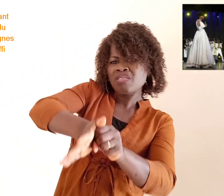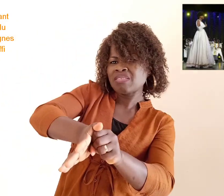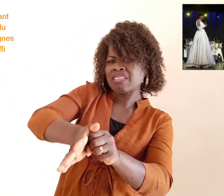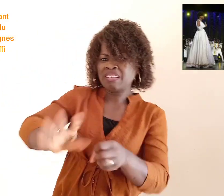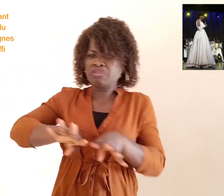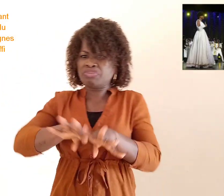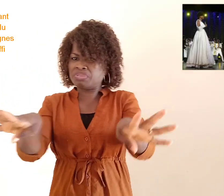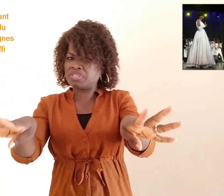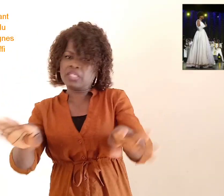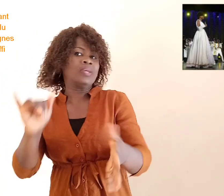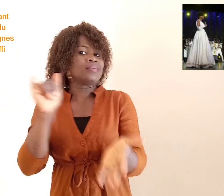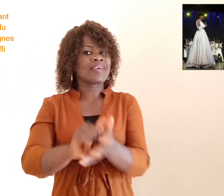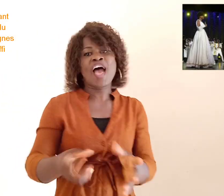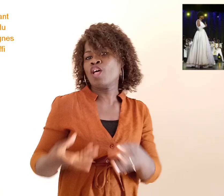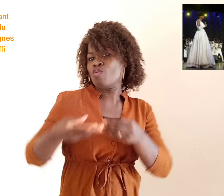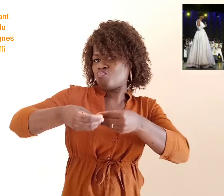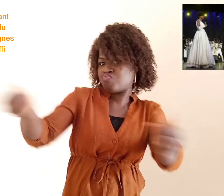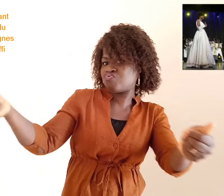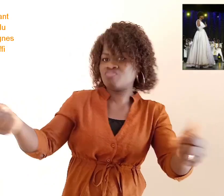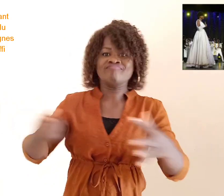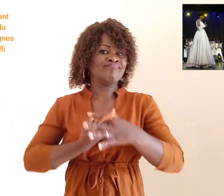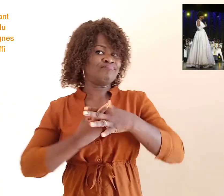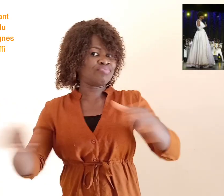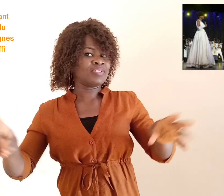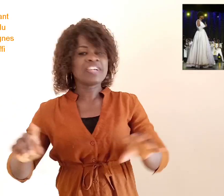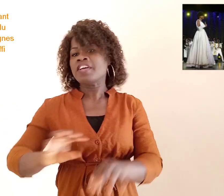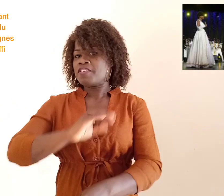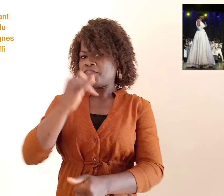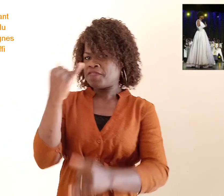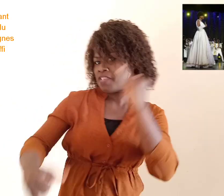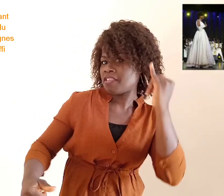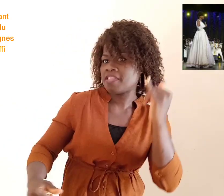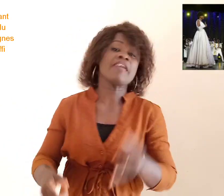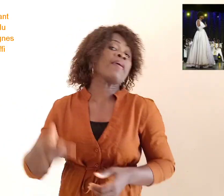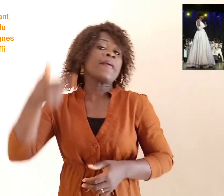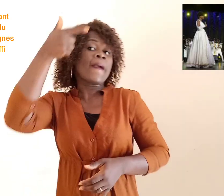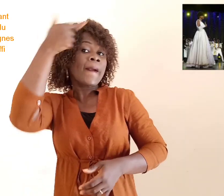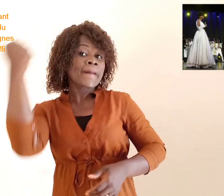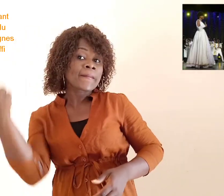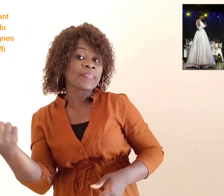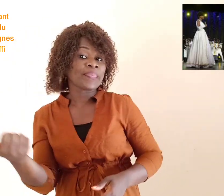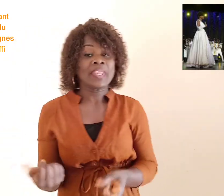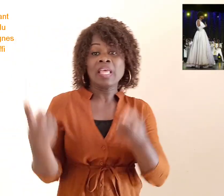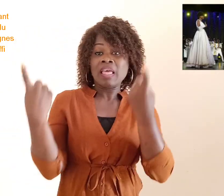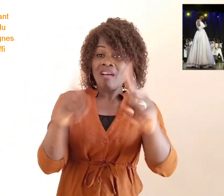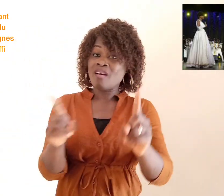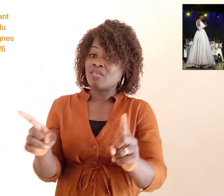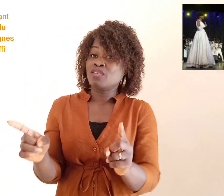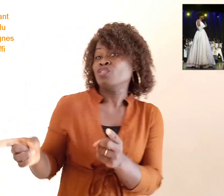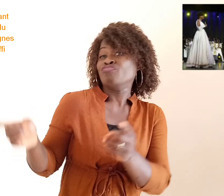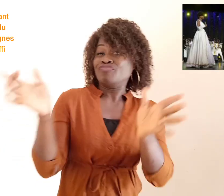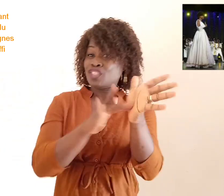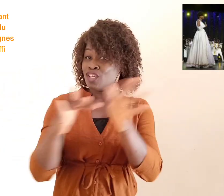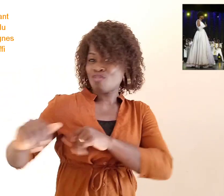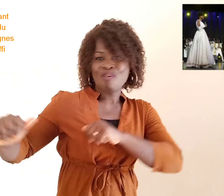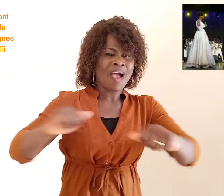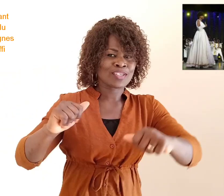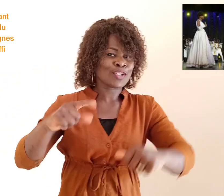guéri, que le pauvre peut dire qu'il est riche, car lorsque le Jésus puissant agit,